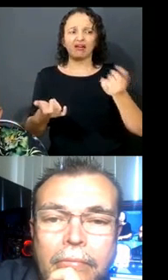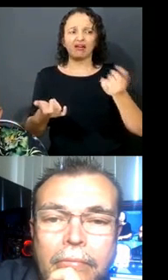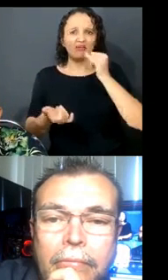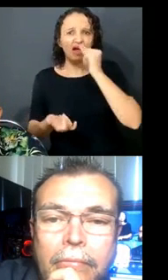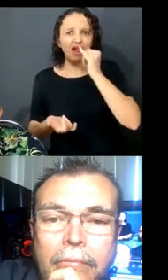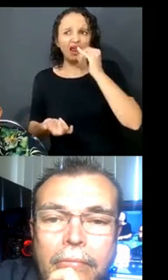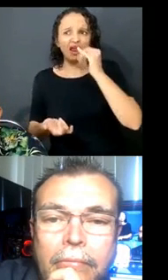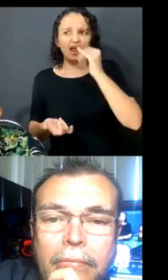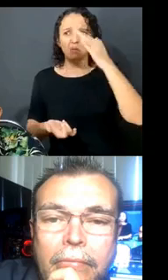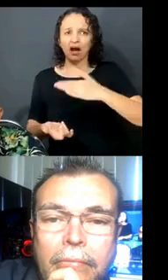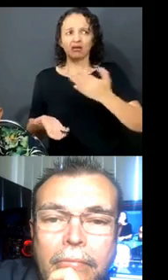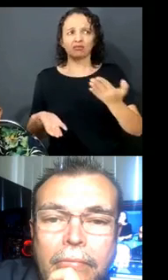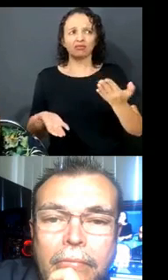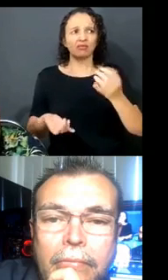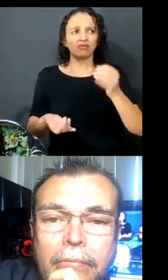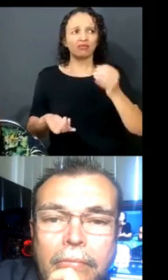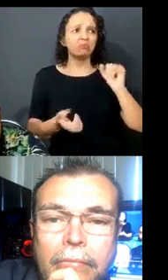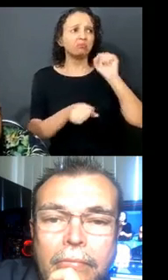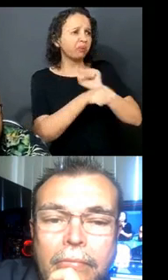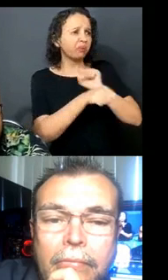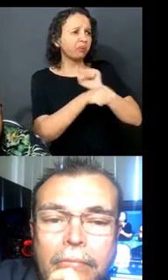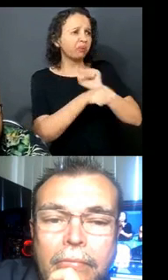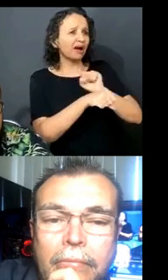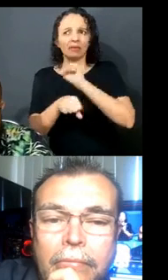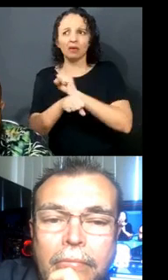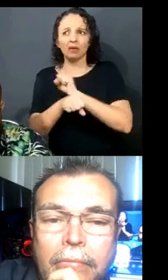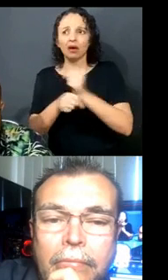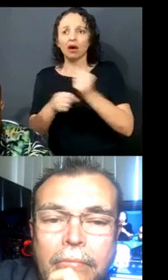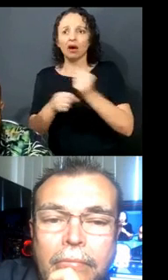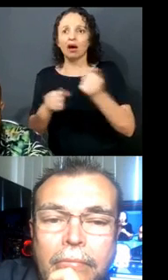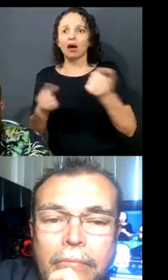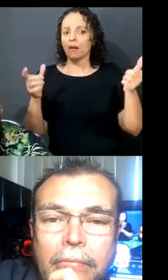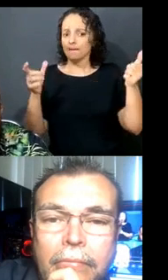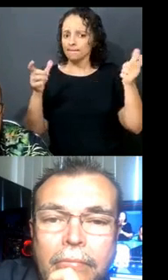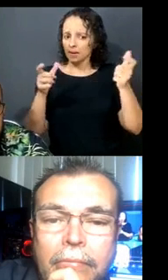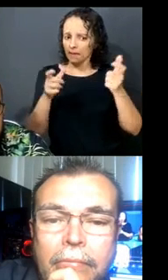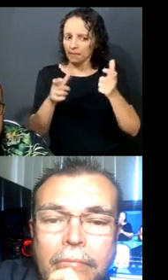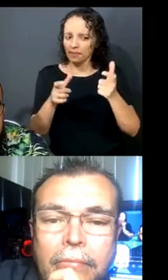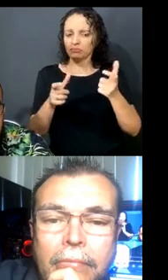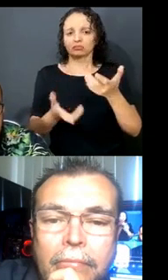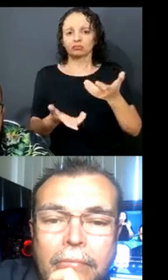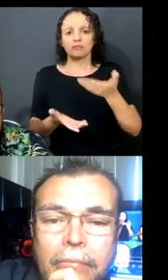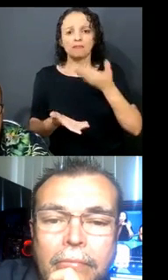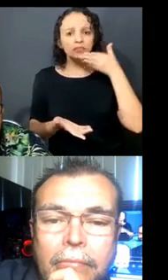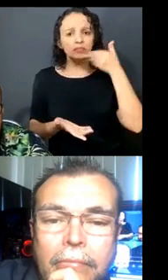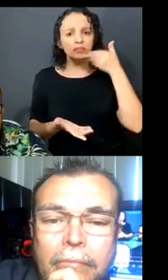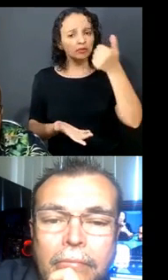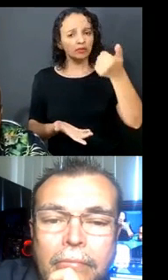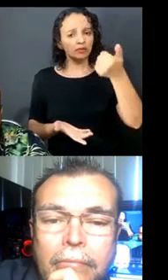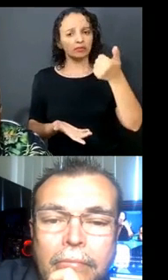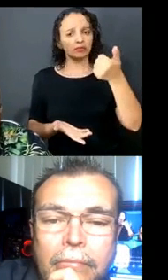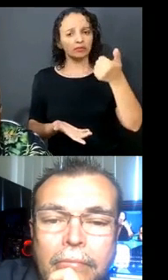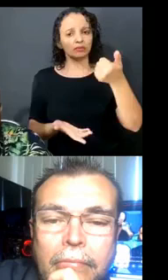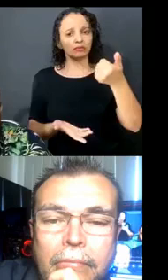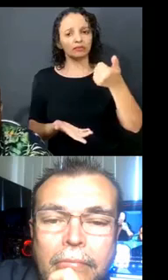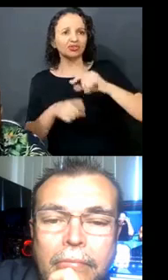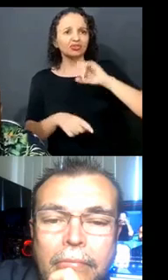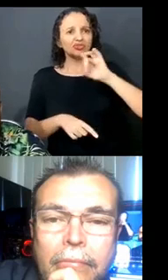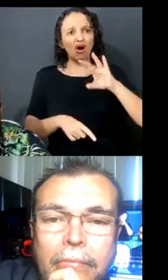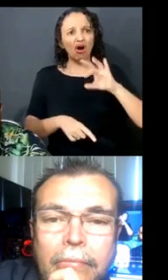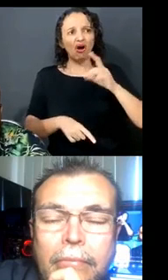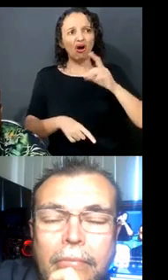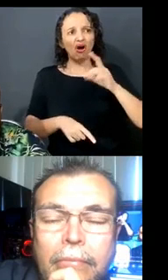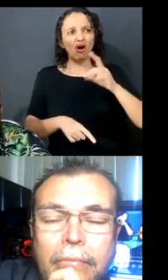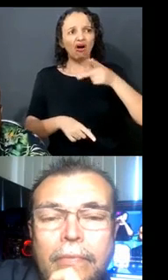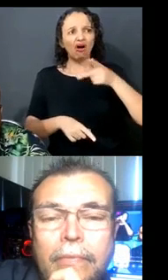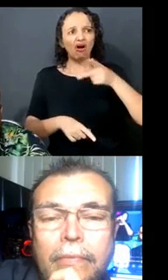que começou a falar de uma maneira mais heterogênea, no sentido de que só